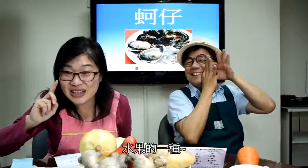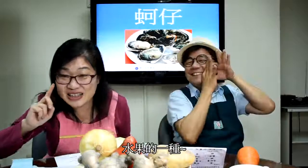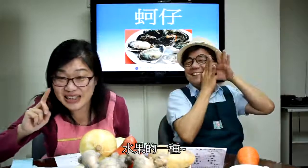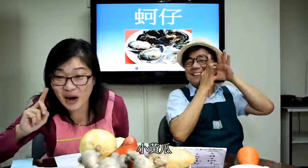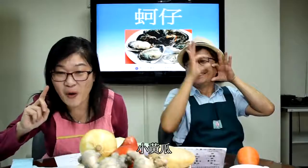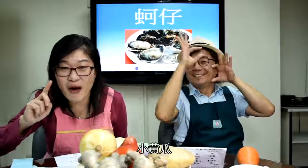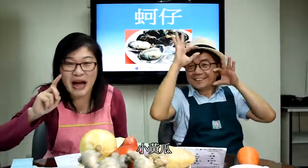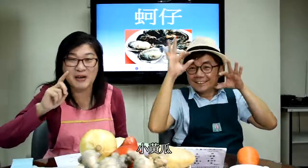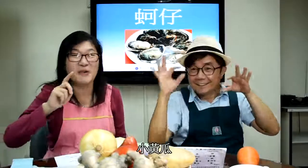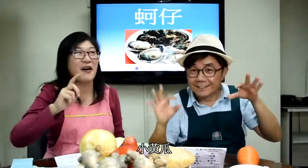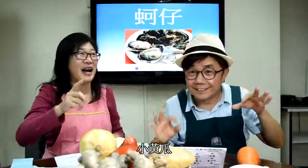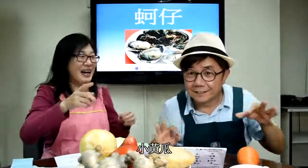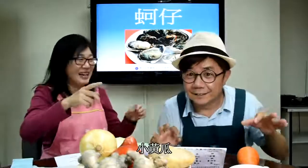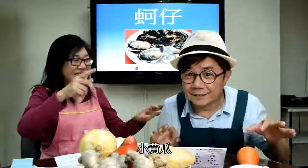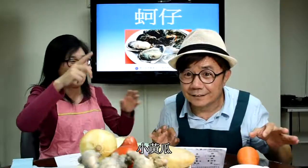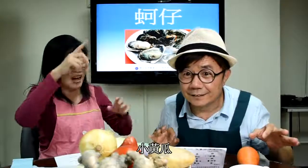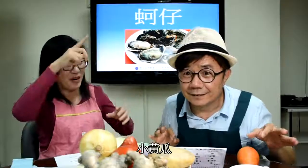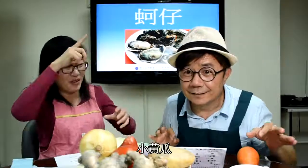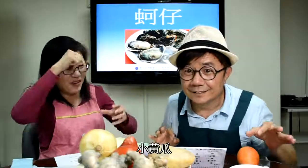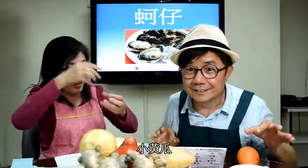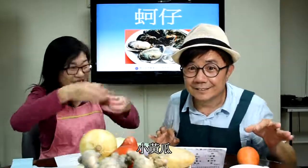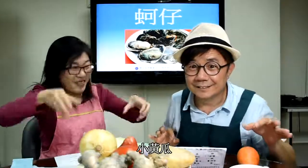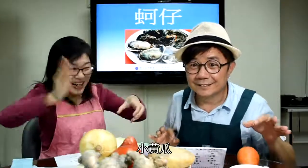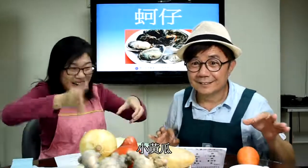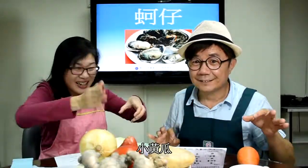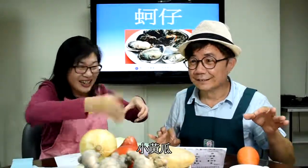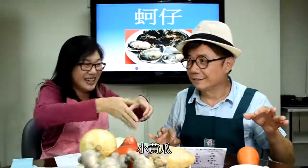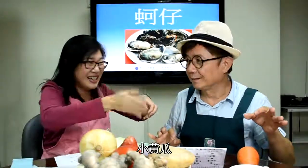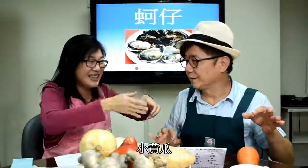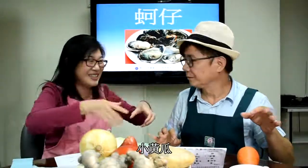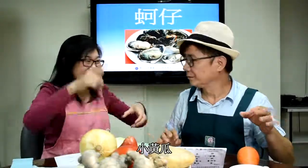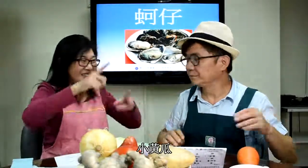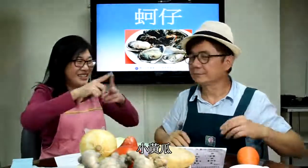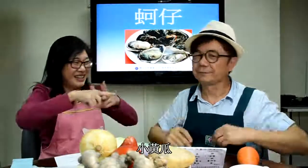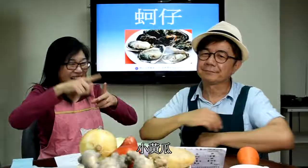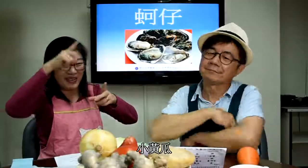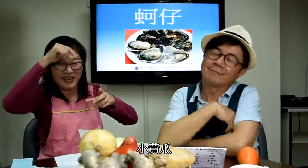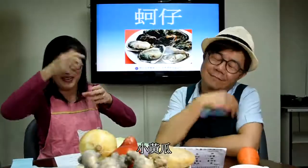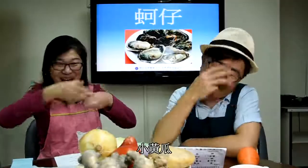小黄瓜，小黄瓜，小黄瓜，